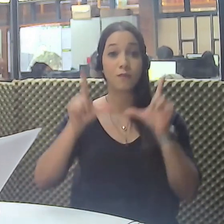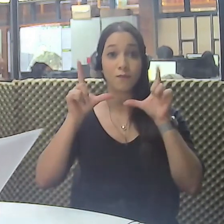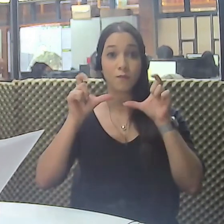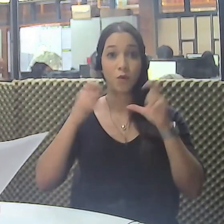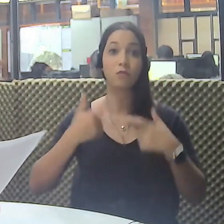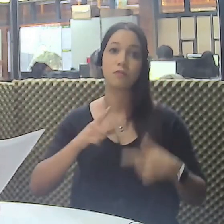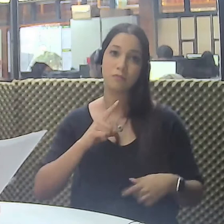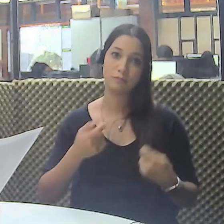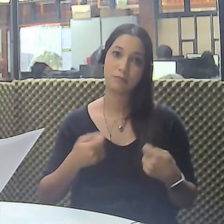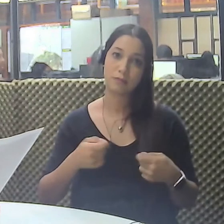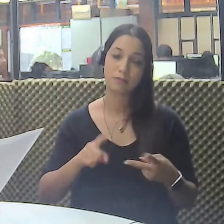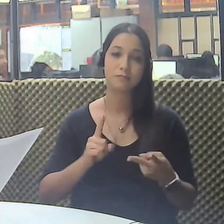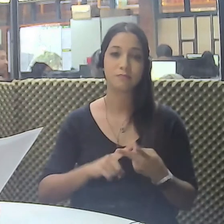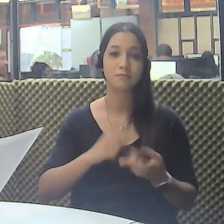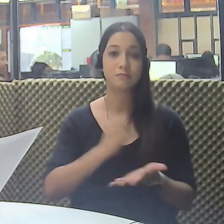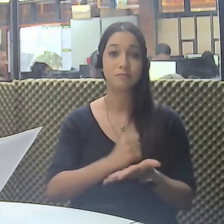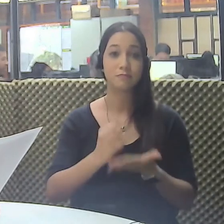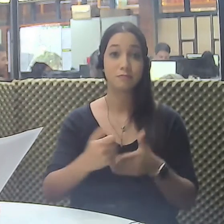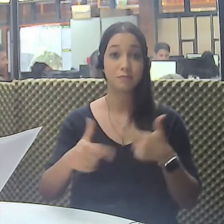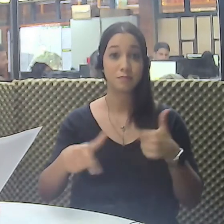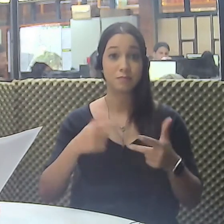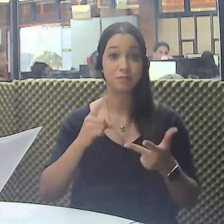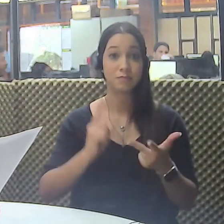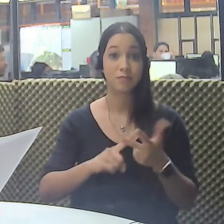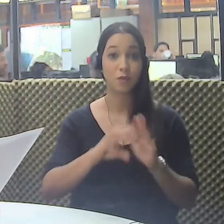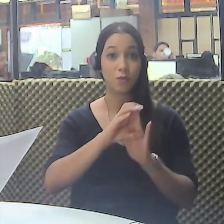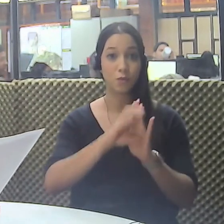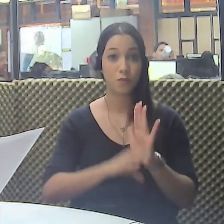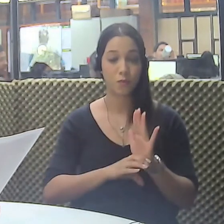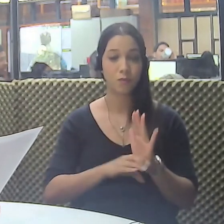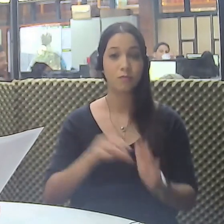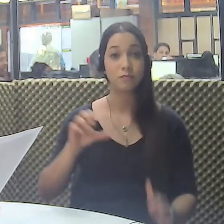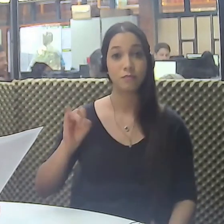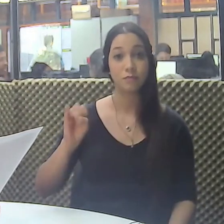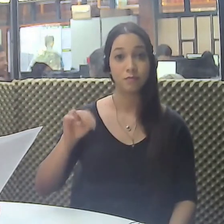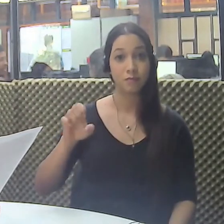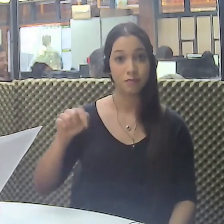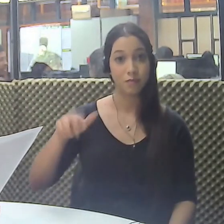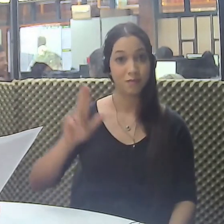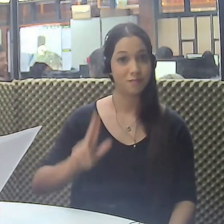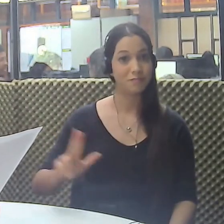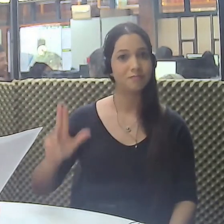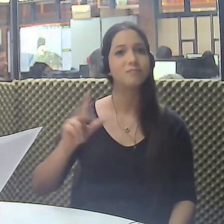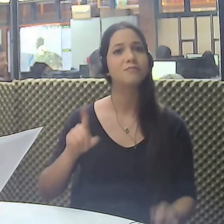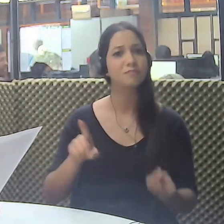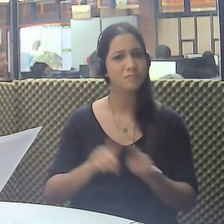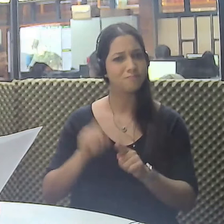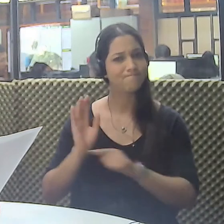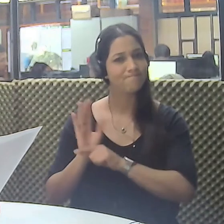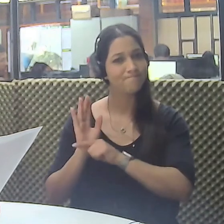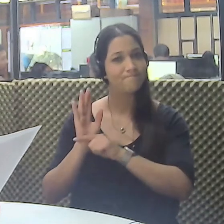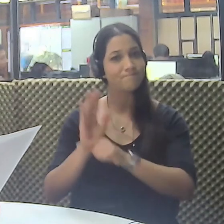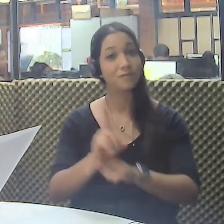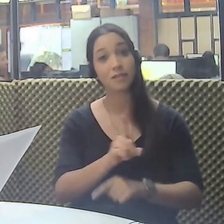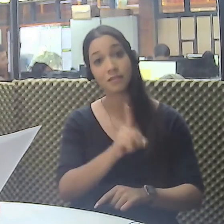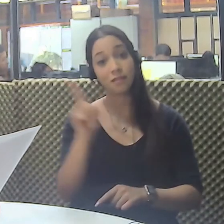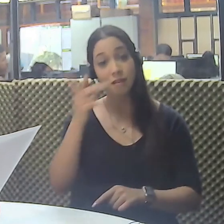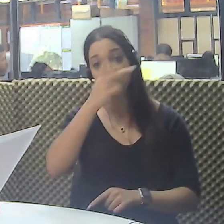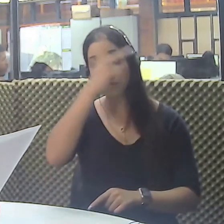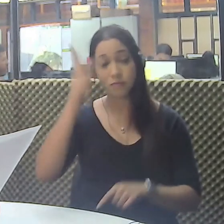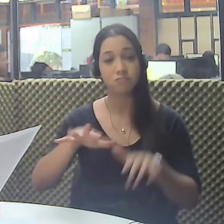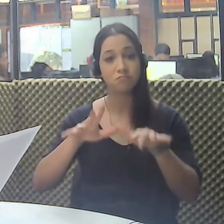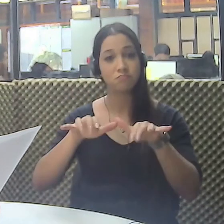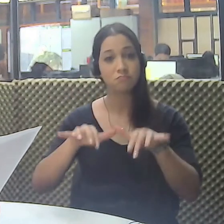com foto, carteira de trabalho e currículo. O Cine, aqui de Uberlândia, também estará no local auxiliando